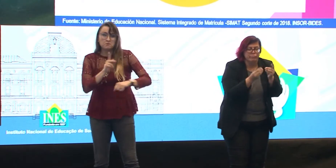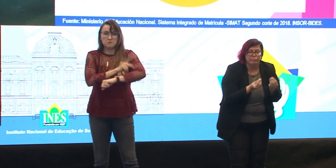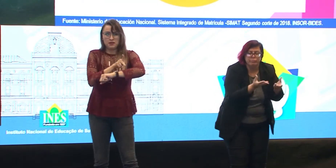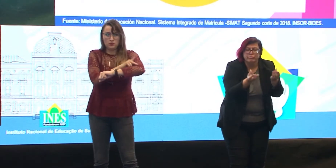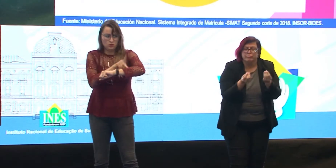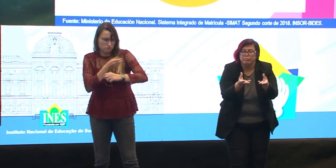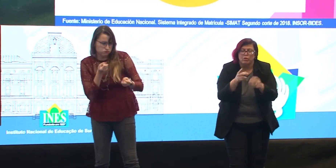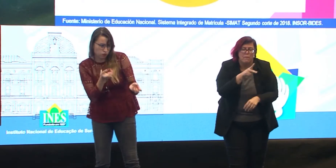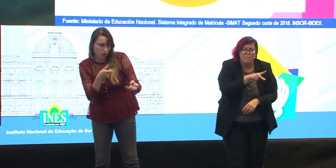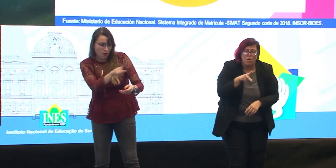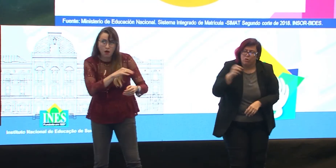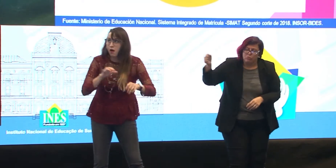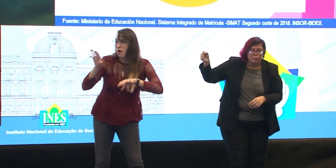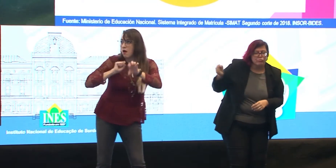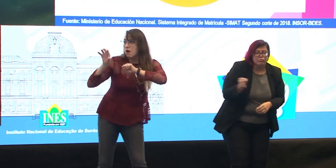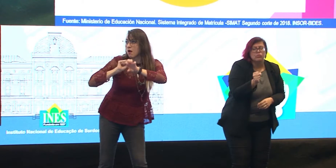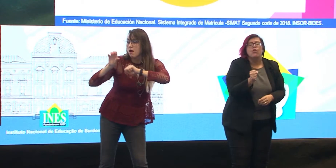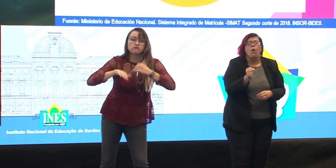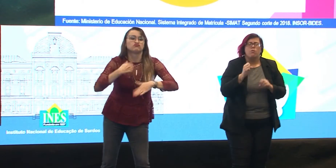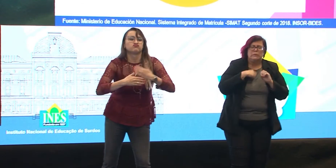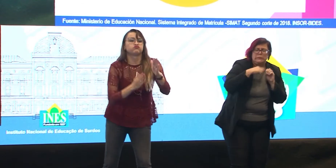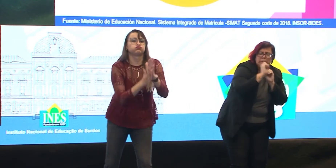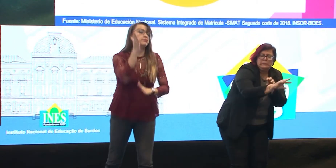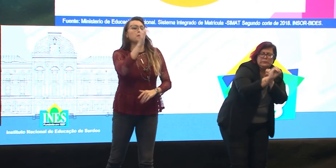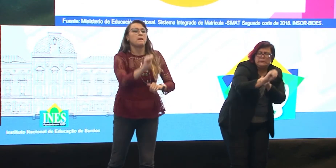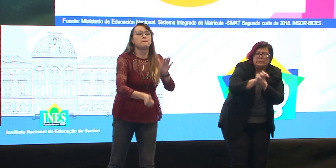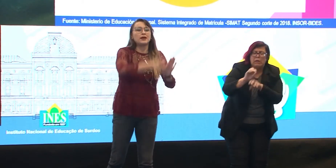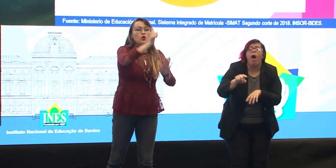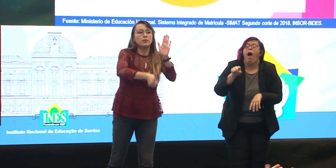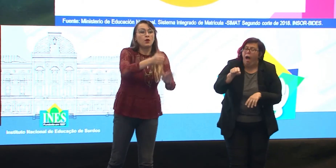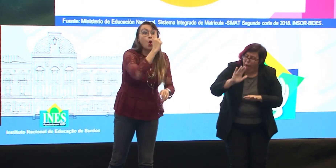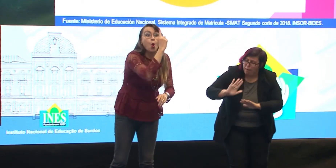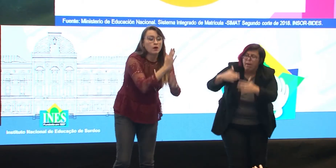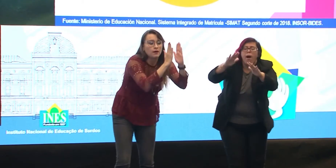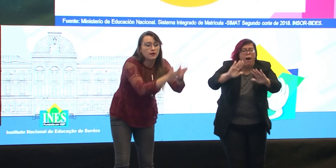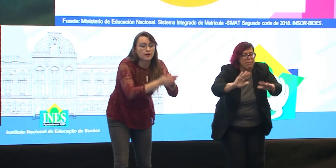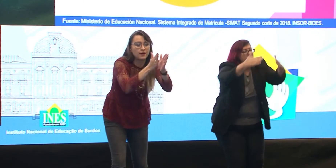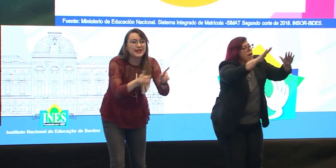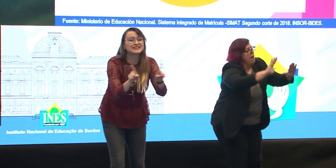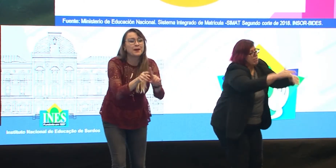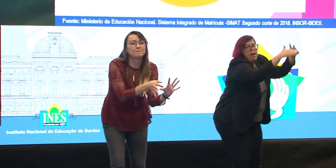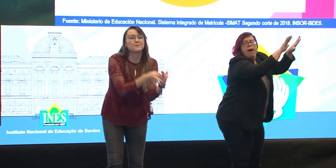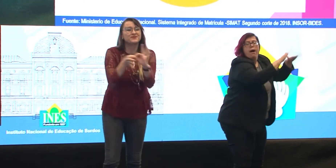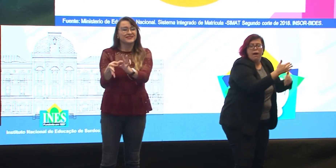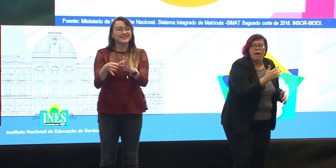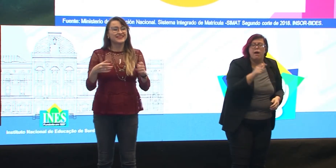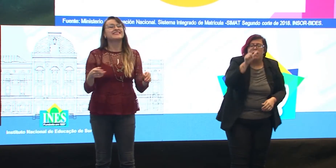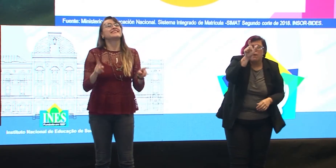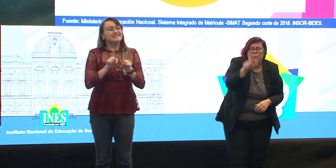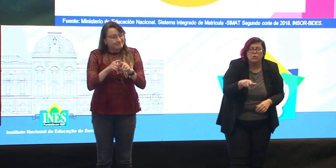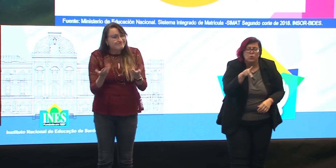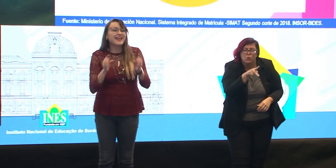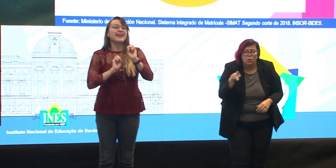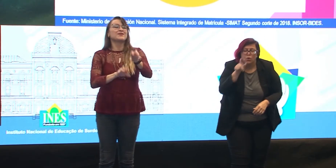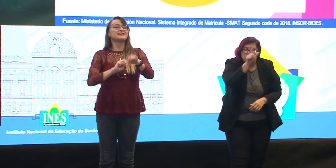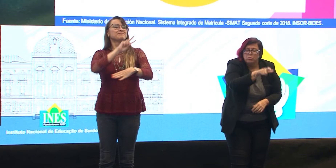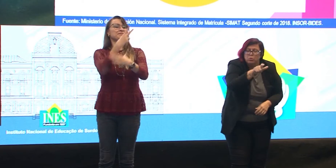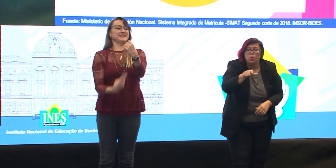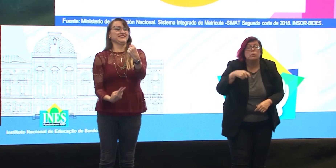As estratégias de ensino também, as estratégias pedagógicas que são trabalhadas com esses alunos, são